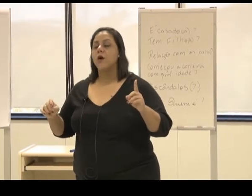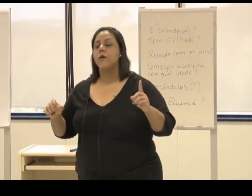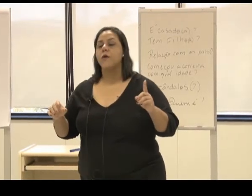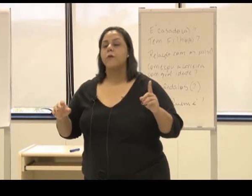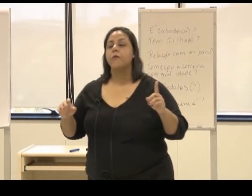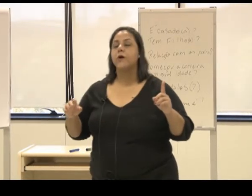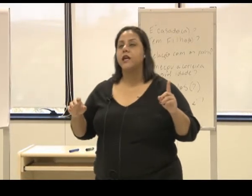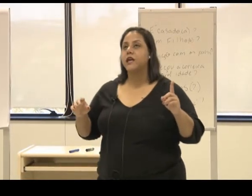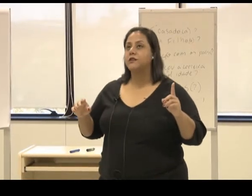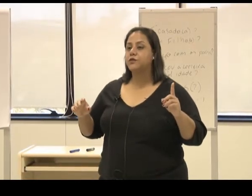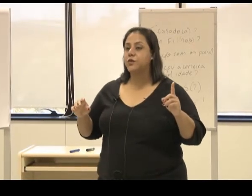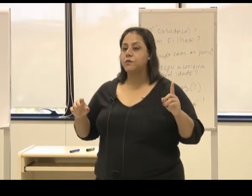Por isso,